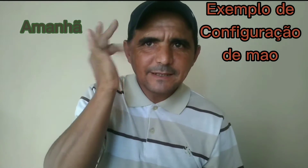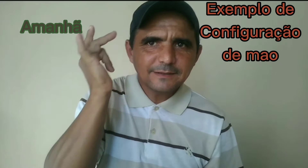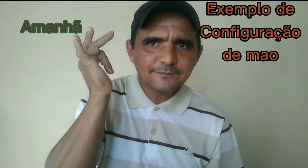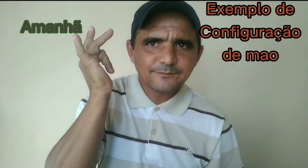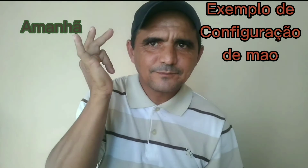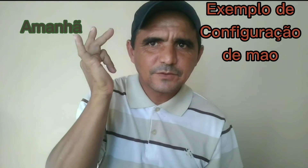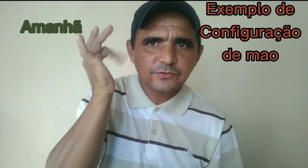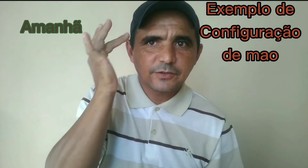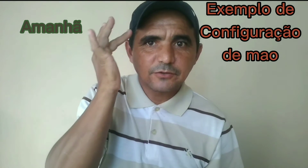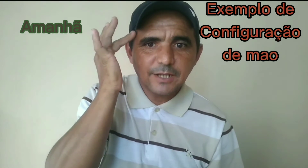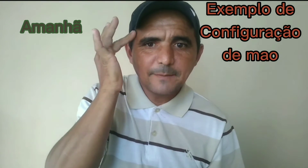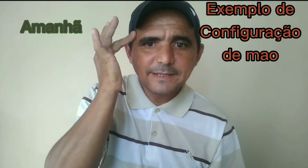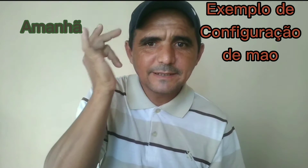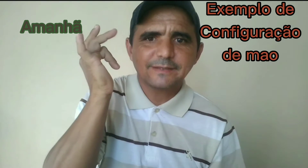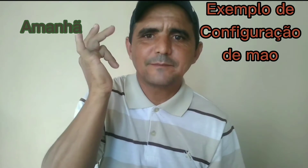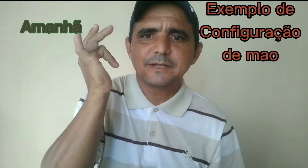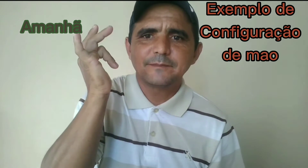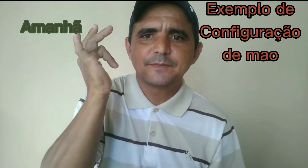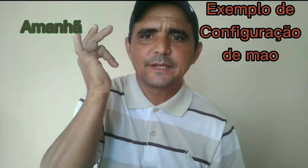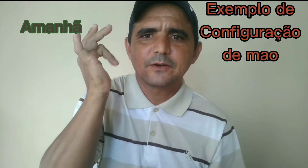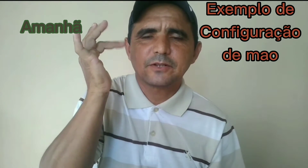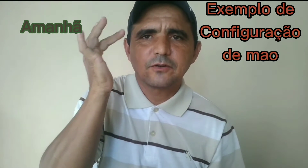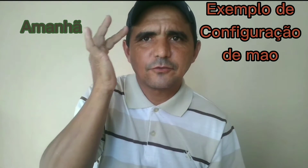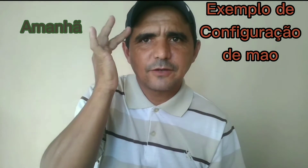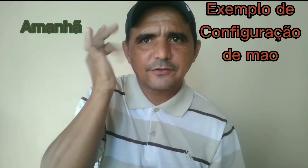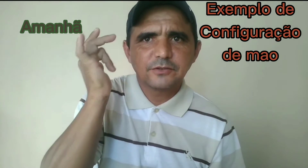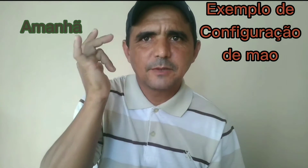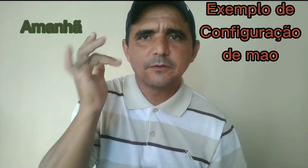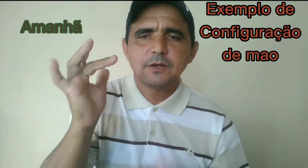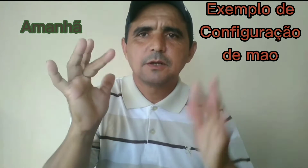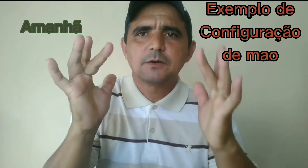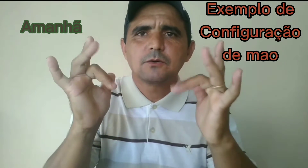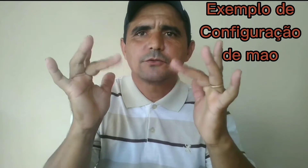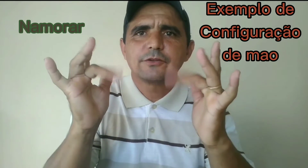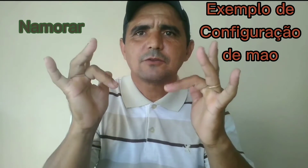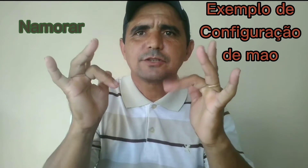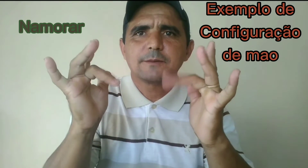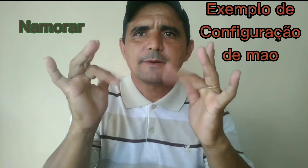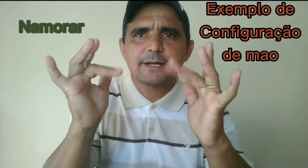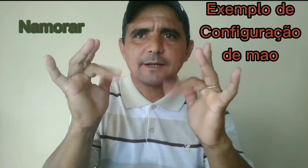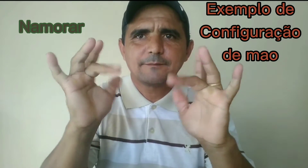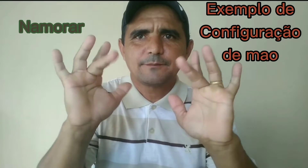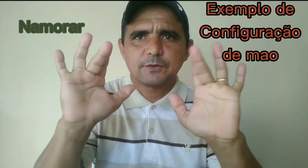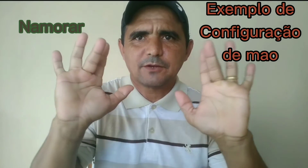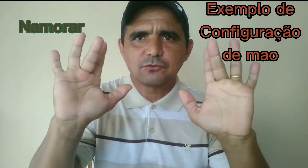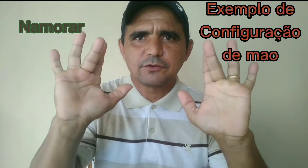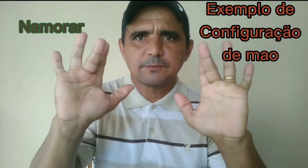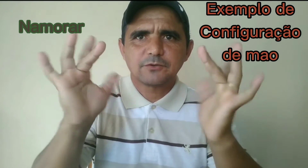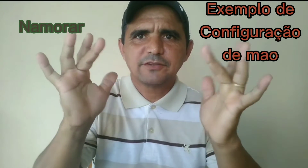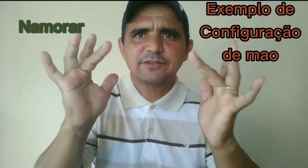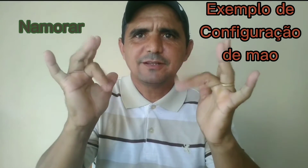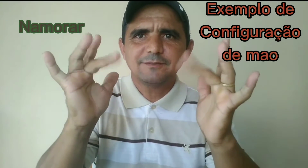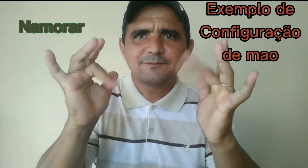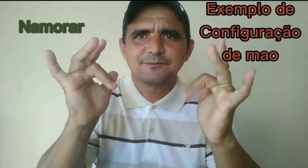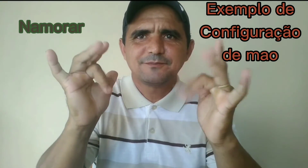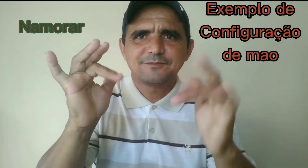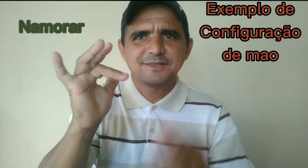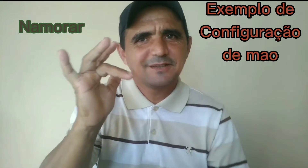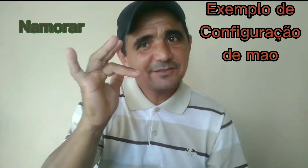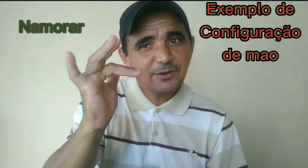amanhã. O sinal de amanhã também é outra configuração de mão. O sinal de namorar, com as duas mãos assim, né? Essa é